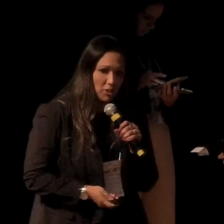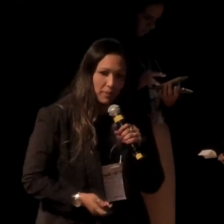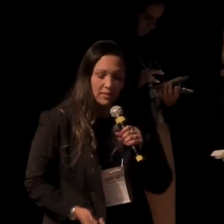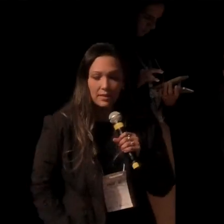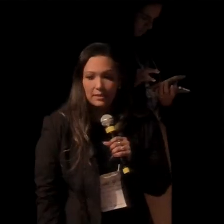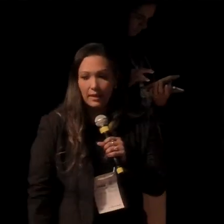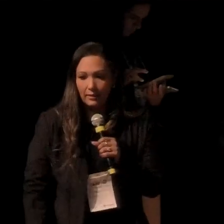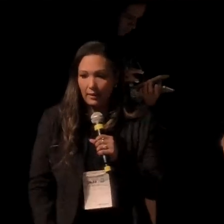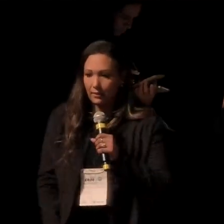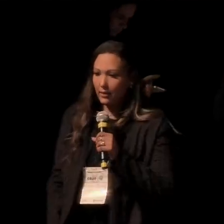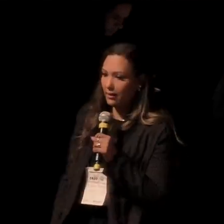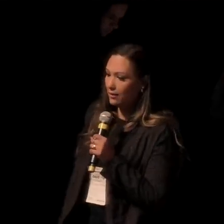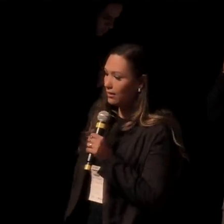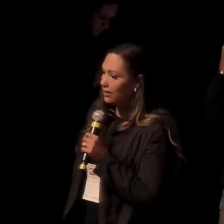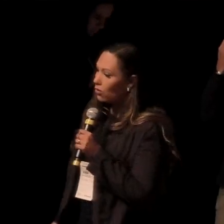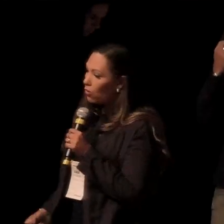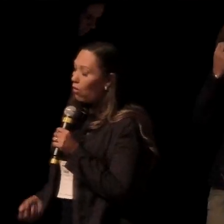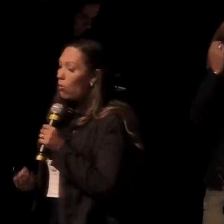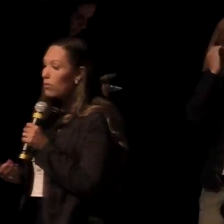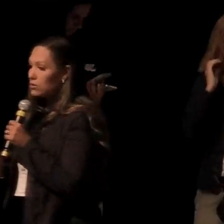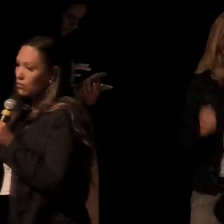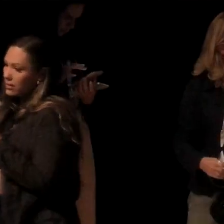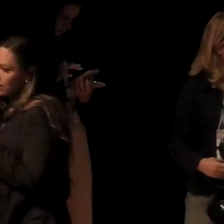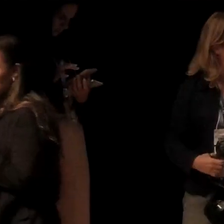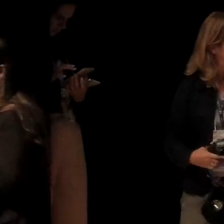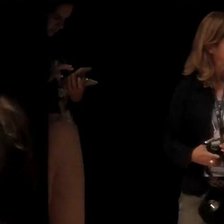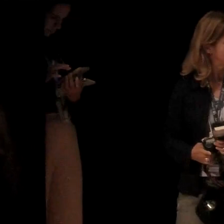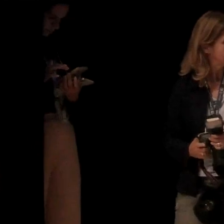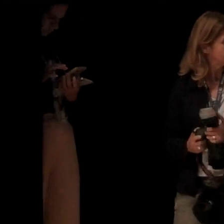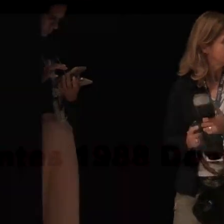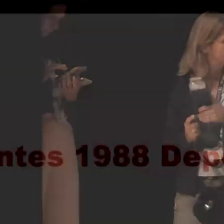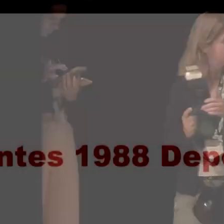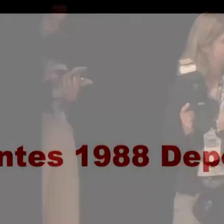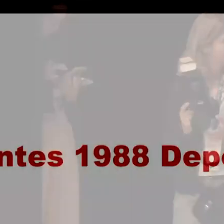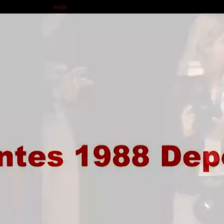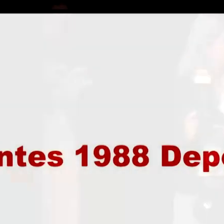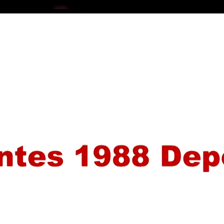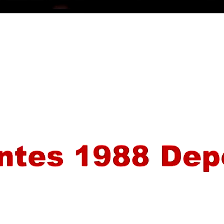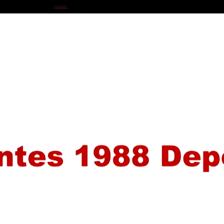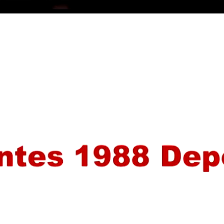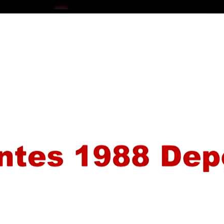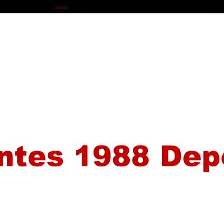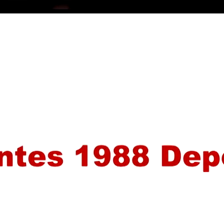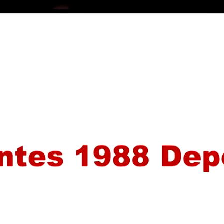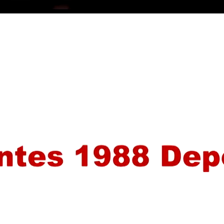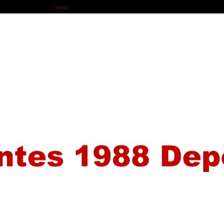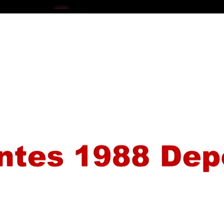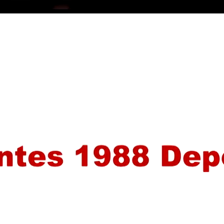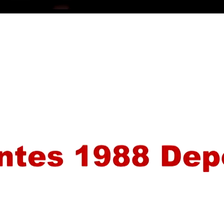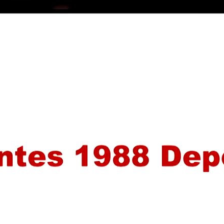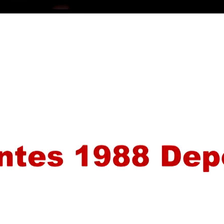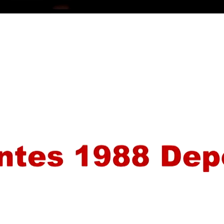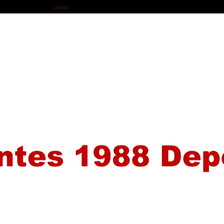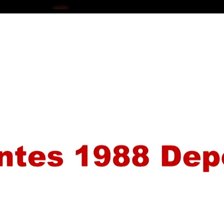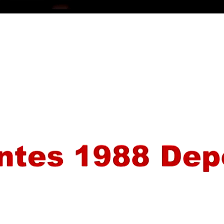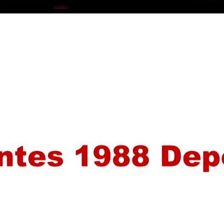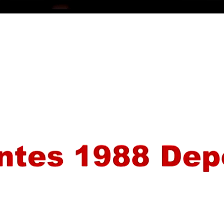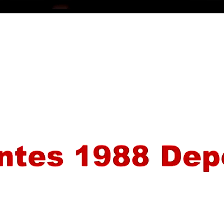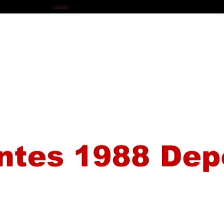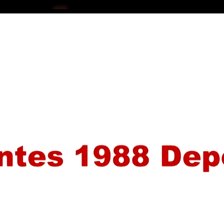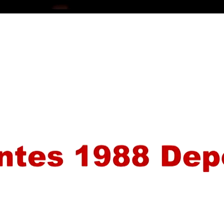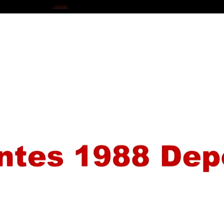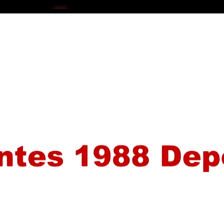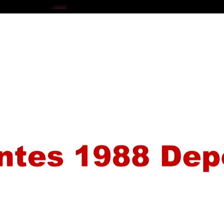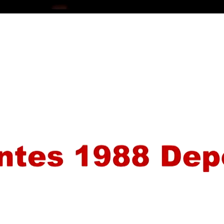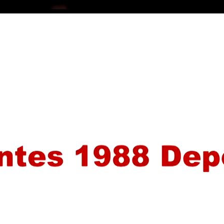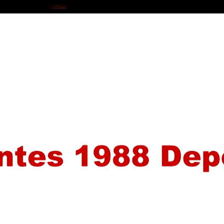a gente precisa entender como as coisas acontecem e o que que de fato é democracia